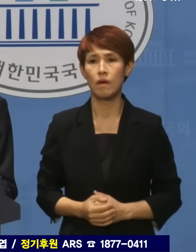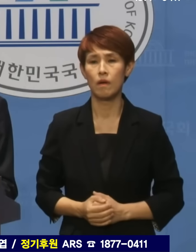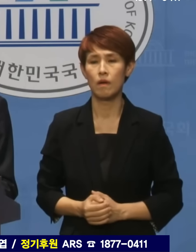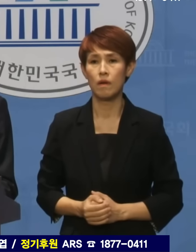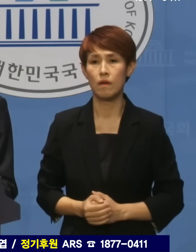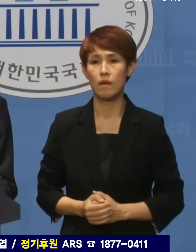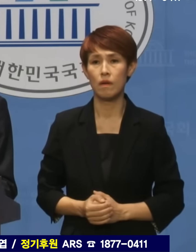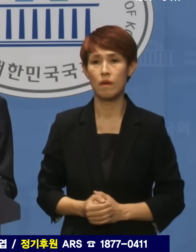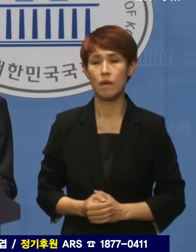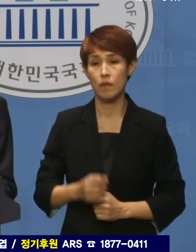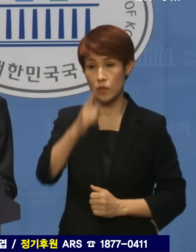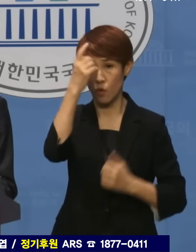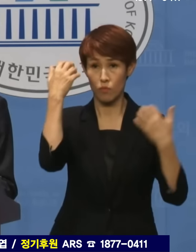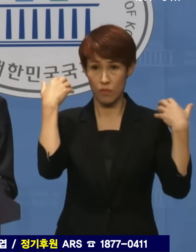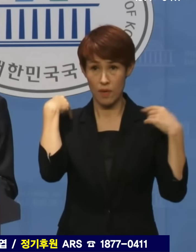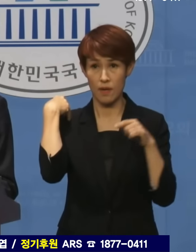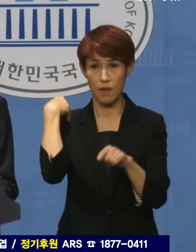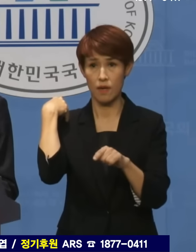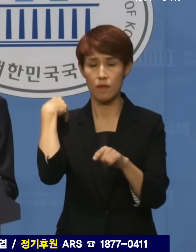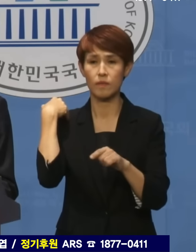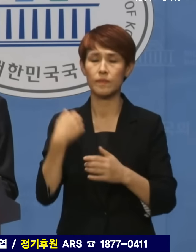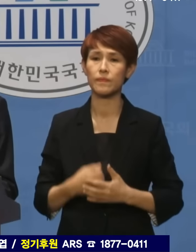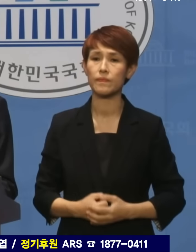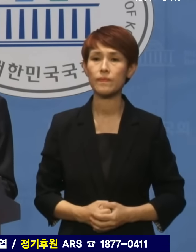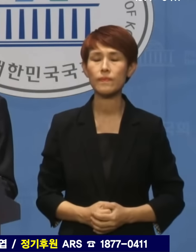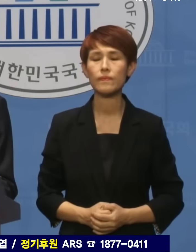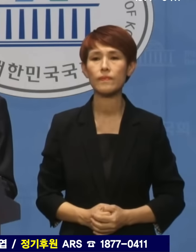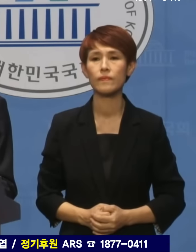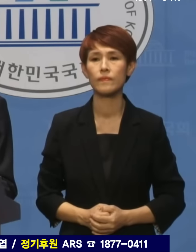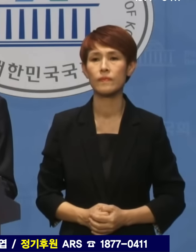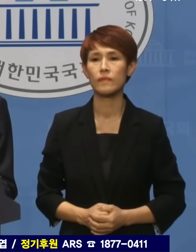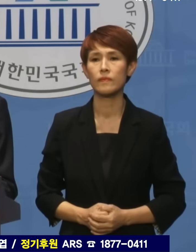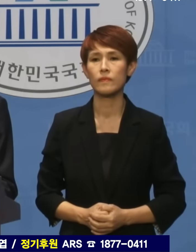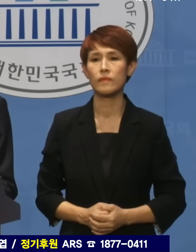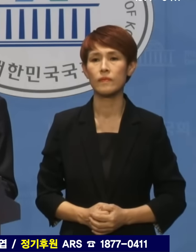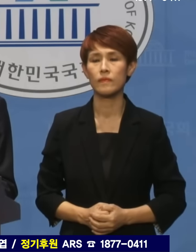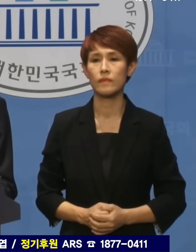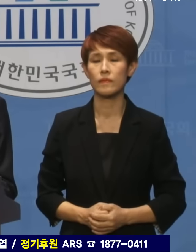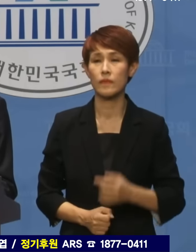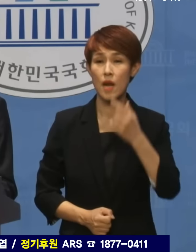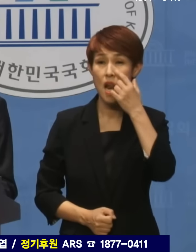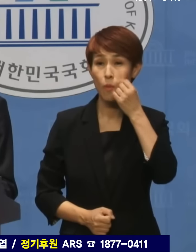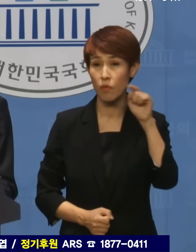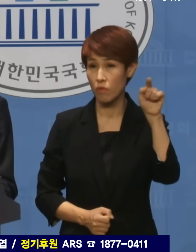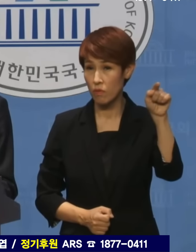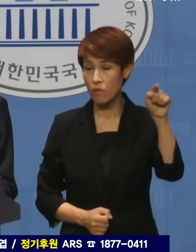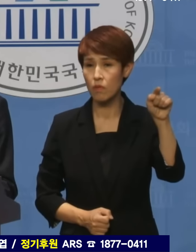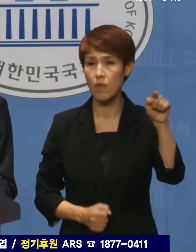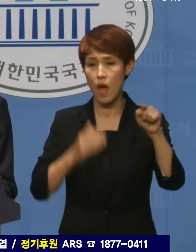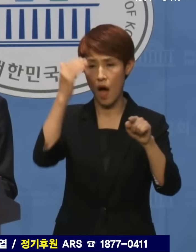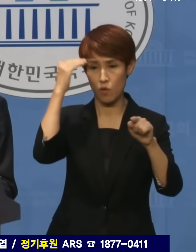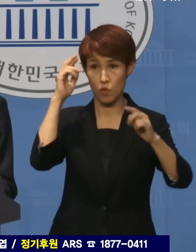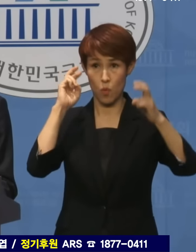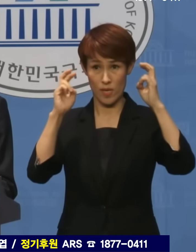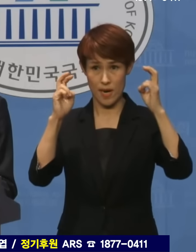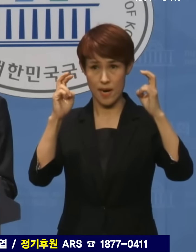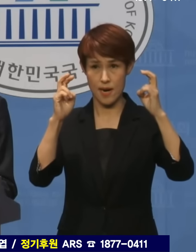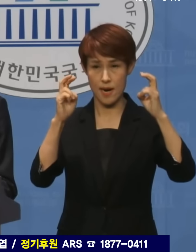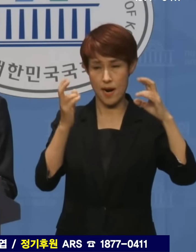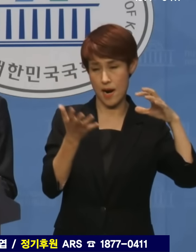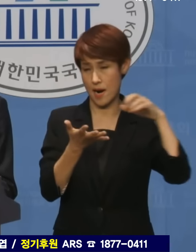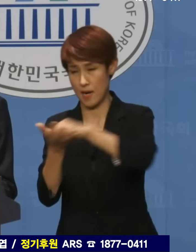사실상 우리 정부가 다시 하겠습니다 사실상 일본 정부가 우리 기업을